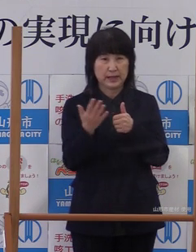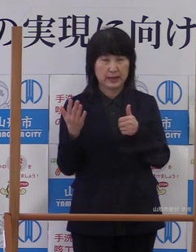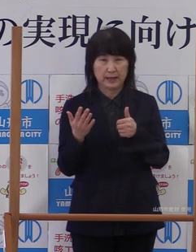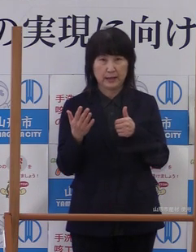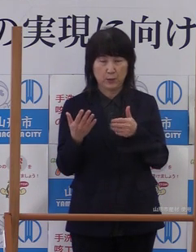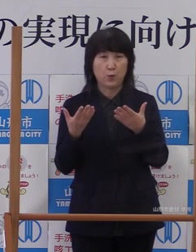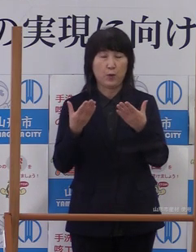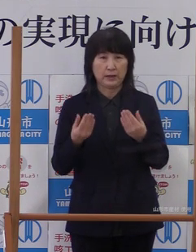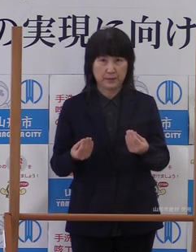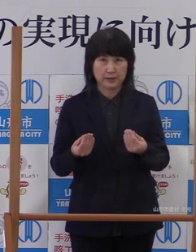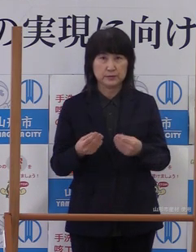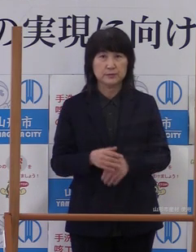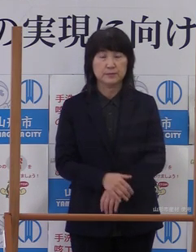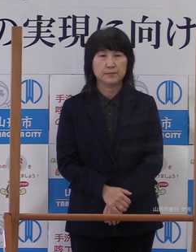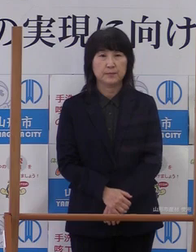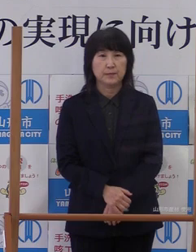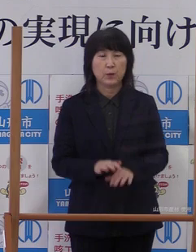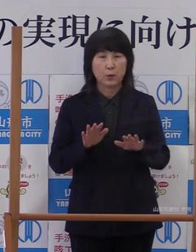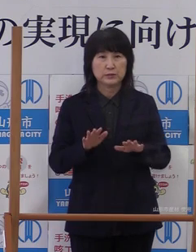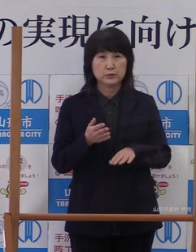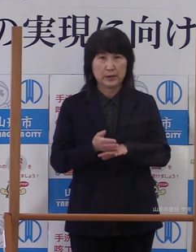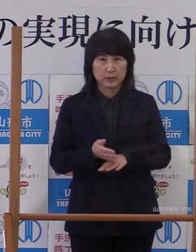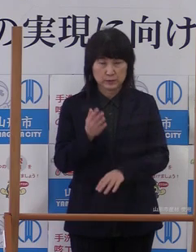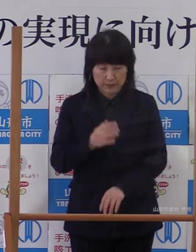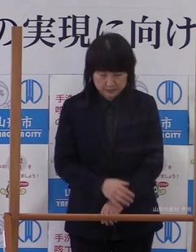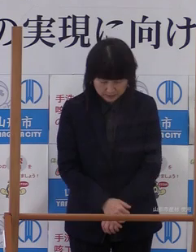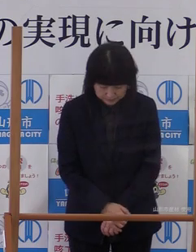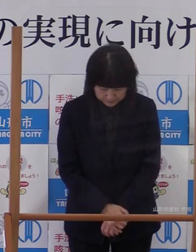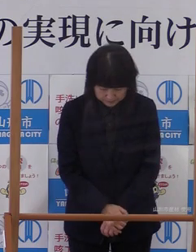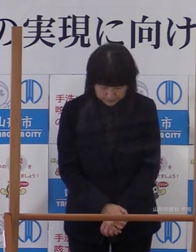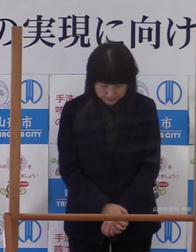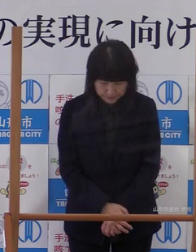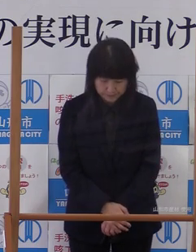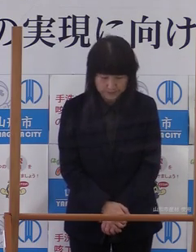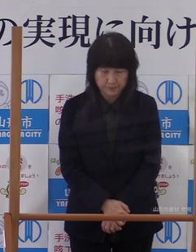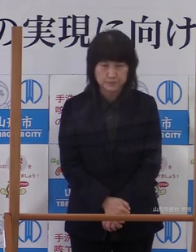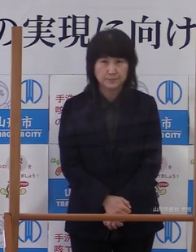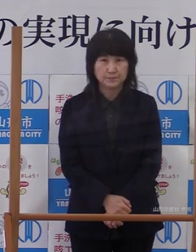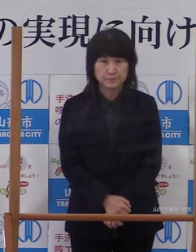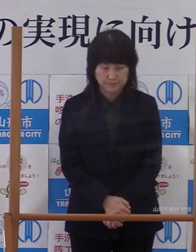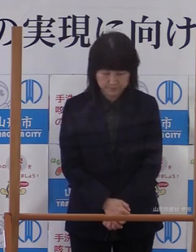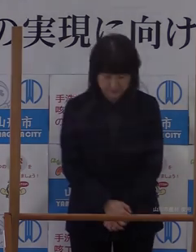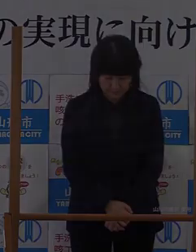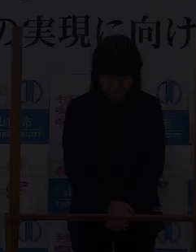見を終了させていただきます。本日はありがとうございました。 どうもありがとうございました。